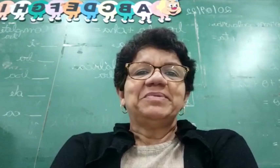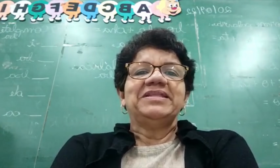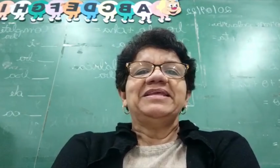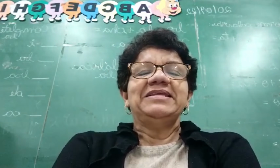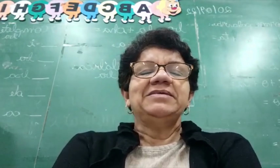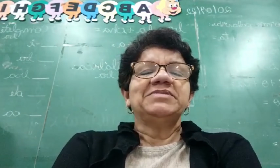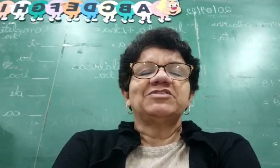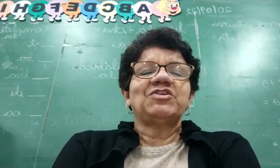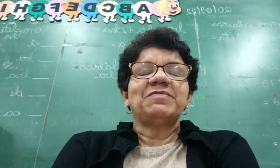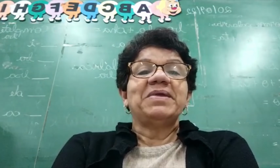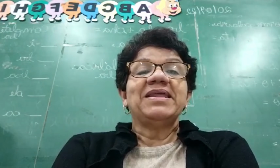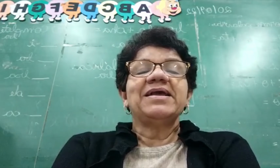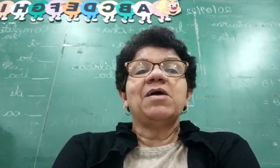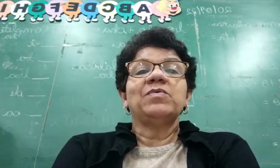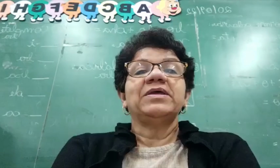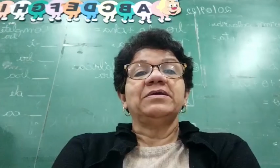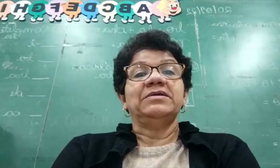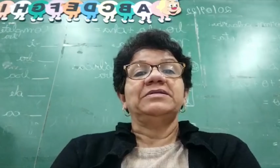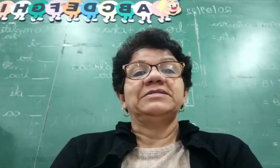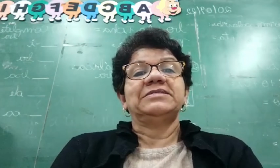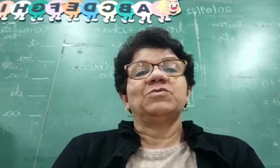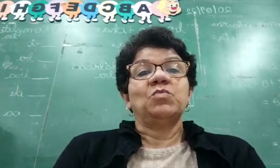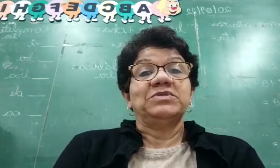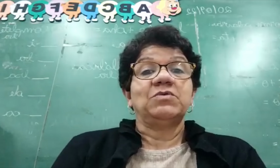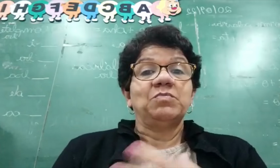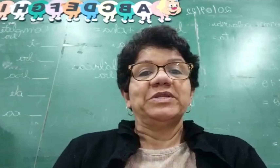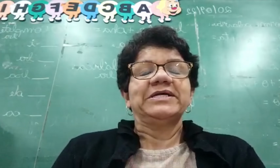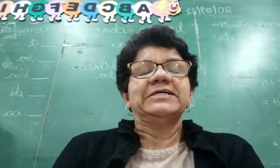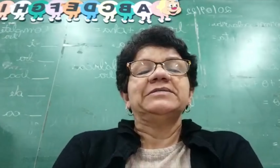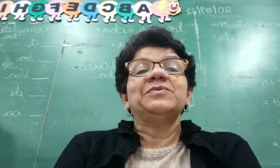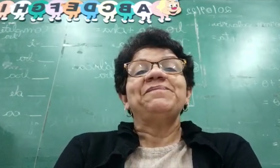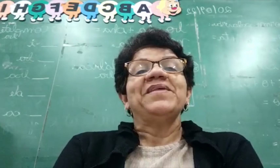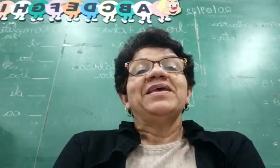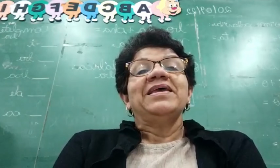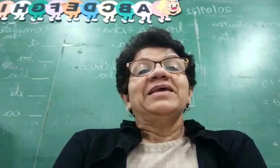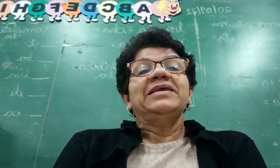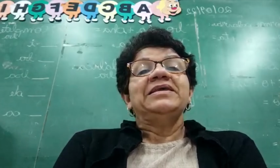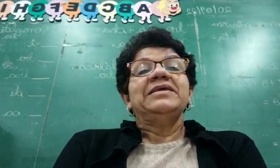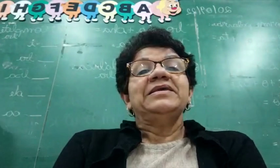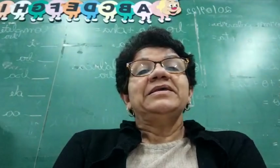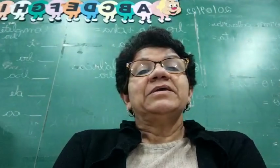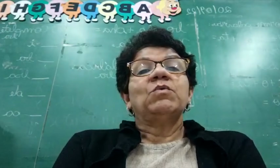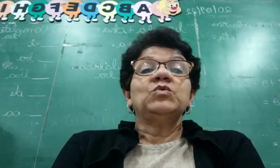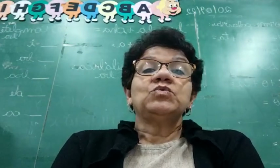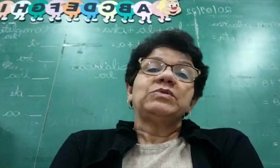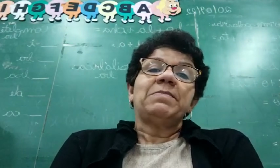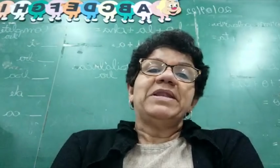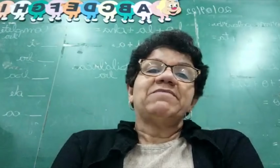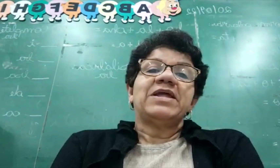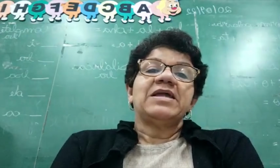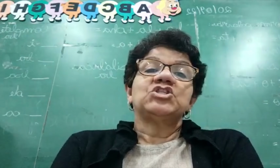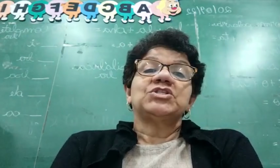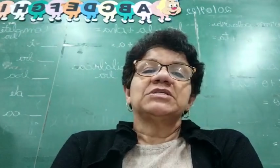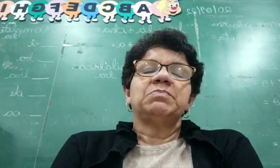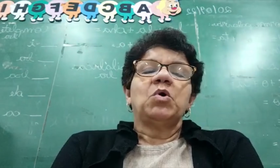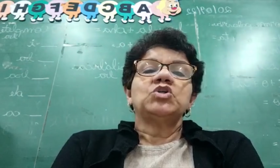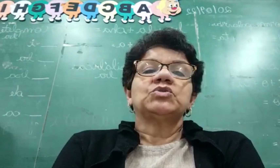em aprender Libras. Eu achava bem legal, né? Eles se comunicando. E quando eu trabalhava na área de transporte,